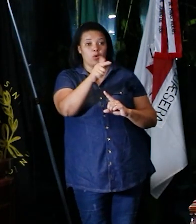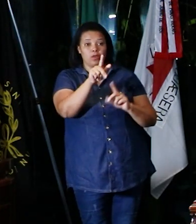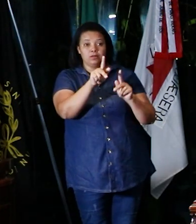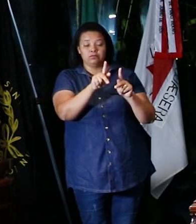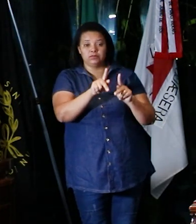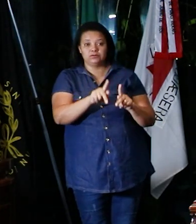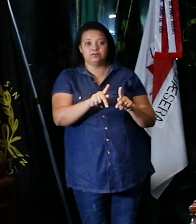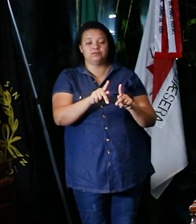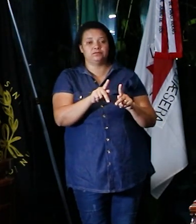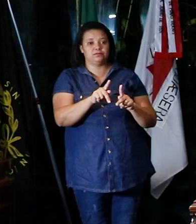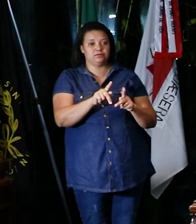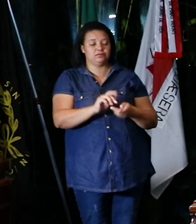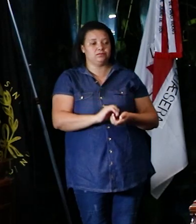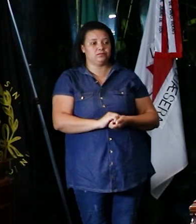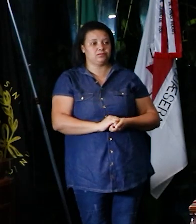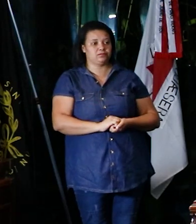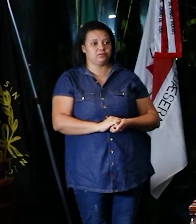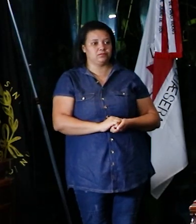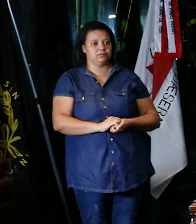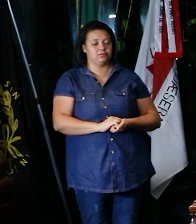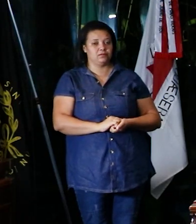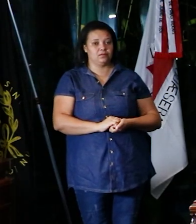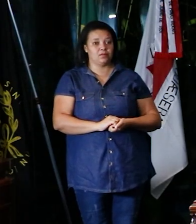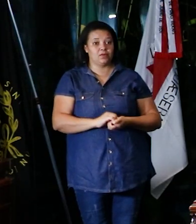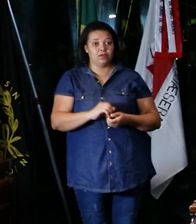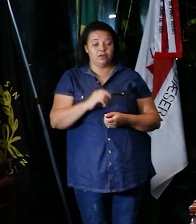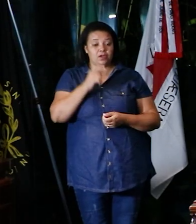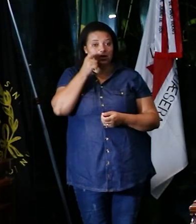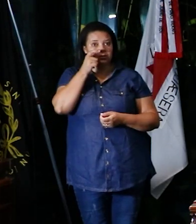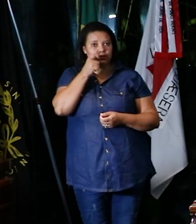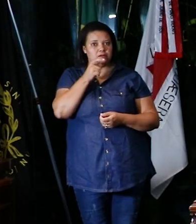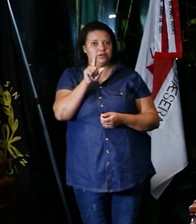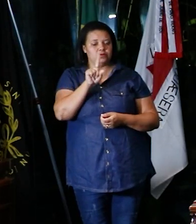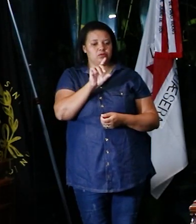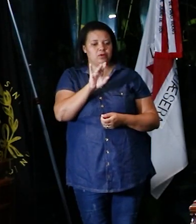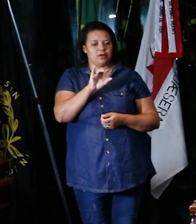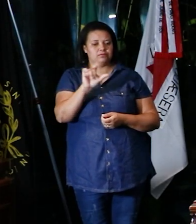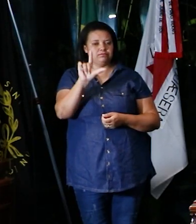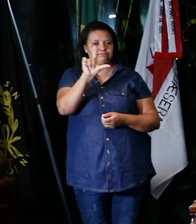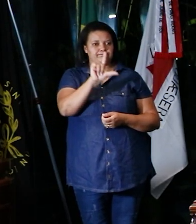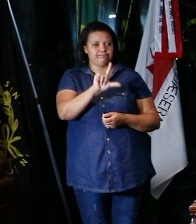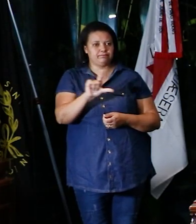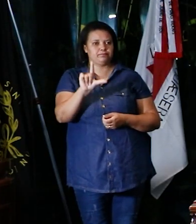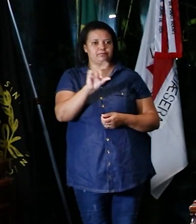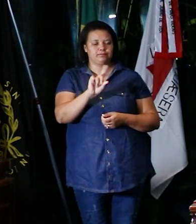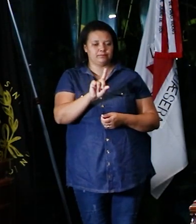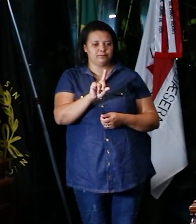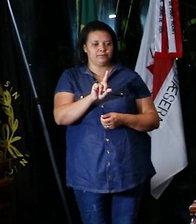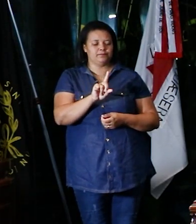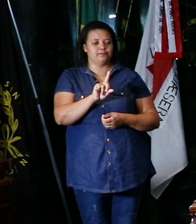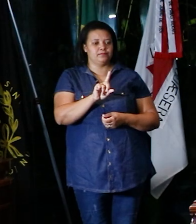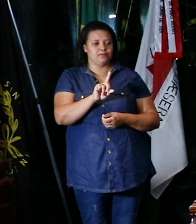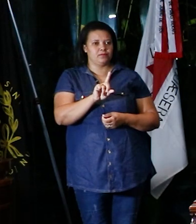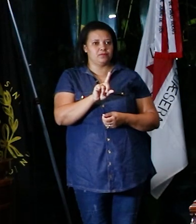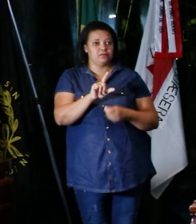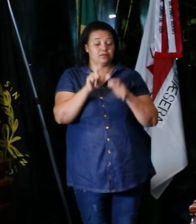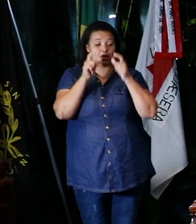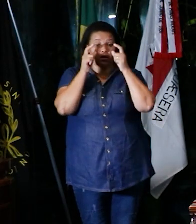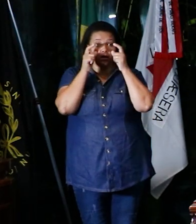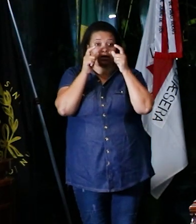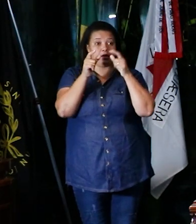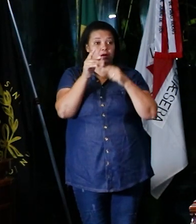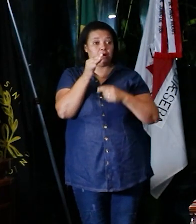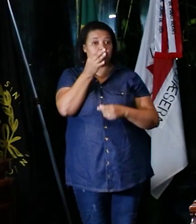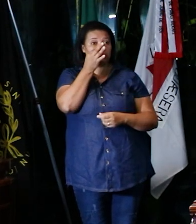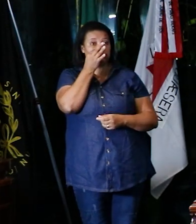não é ao literato. Né? Ele é uma coisa impressionante, uma coisa que a